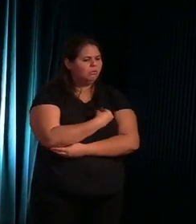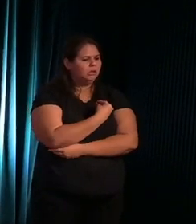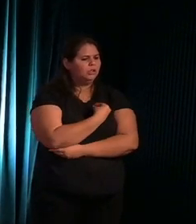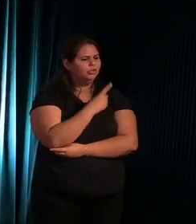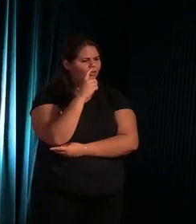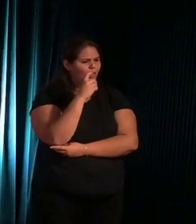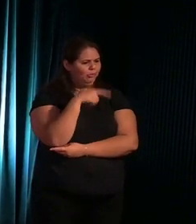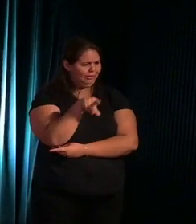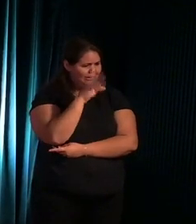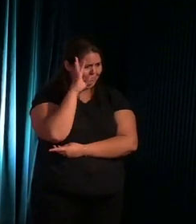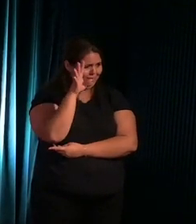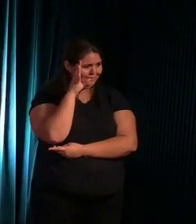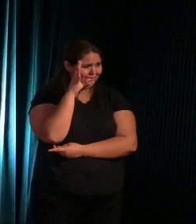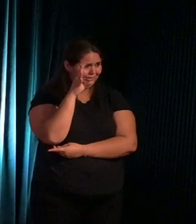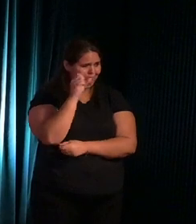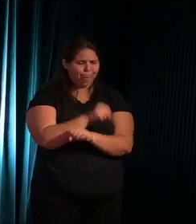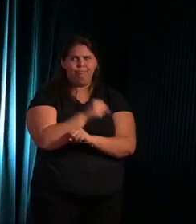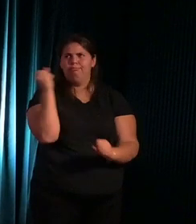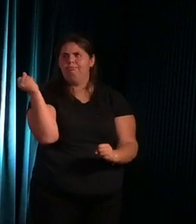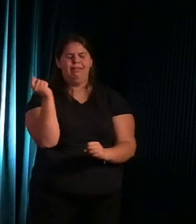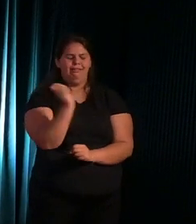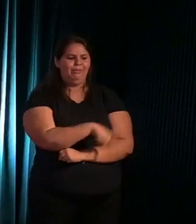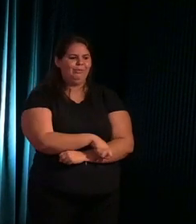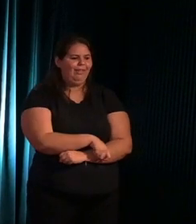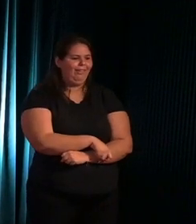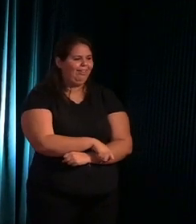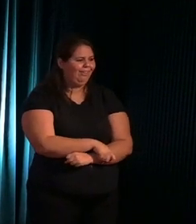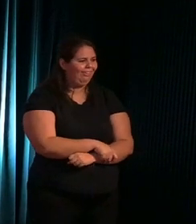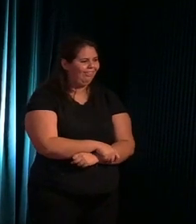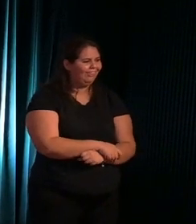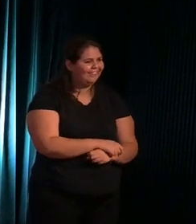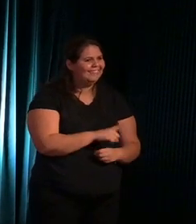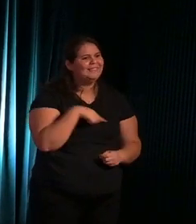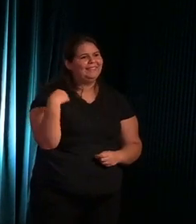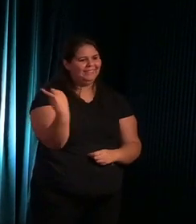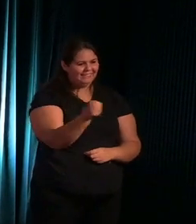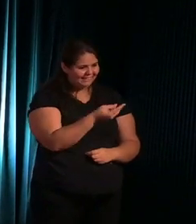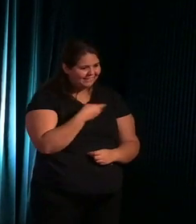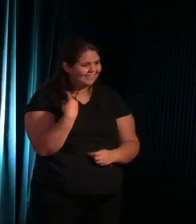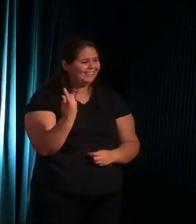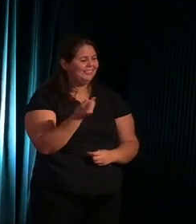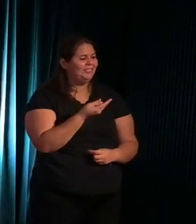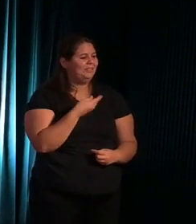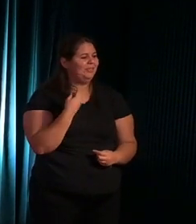fotografia? Impossível. Entendeu? Então, todos nós somos